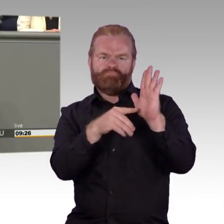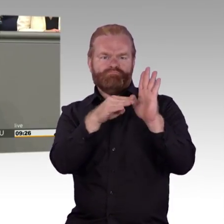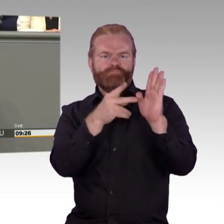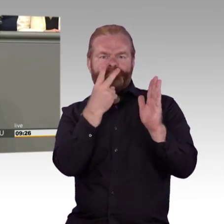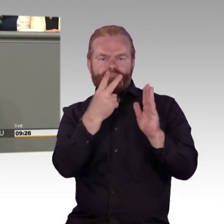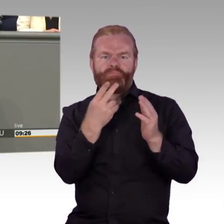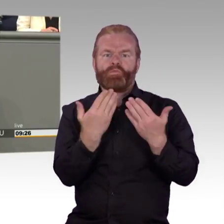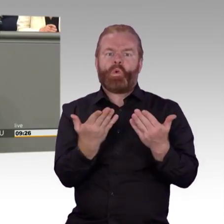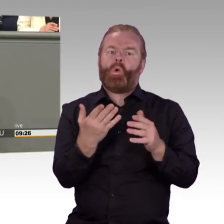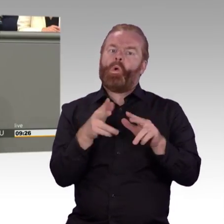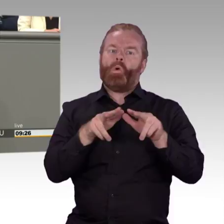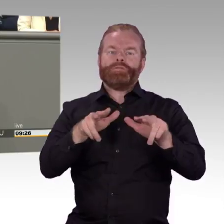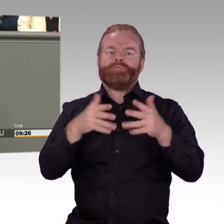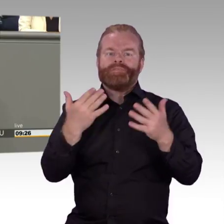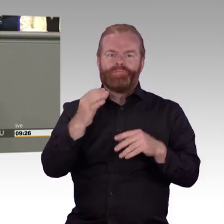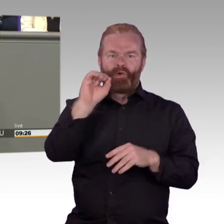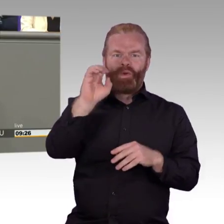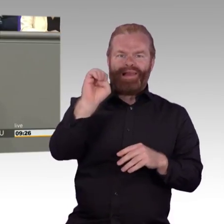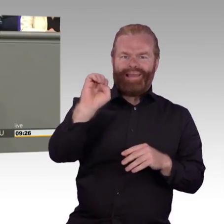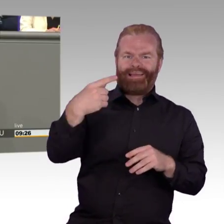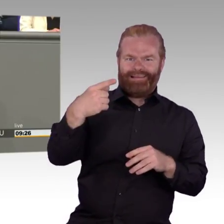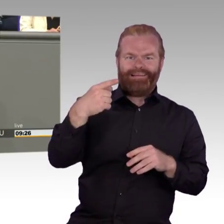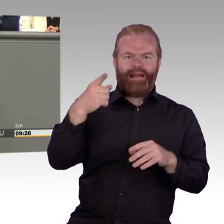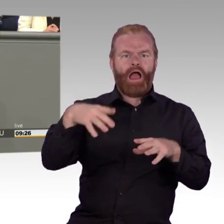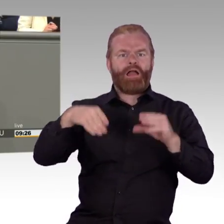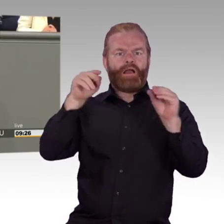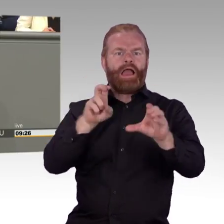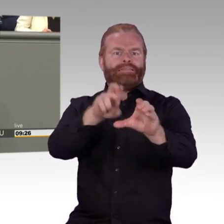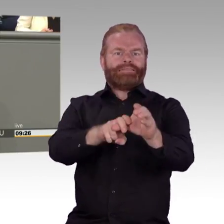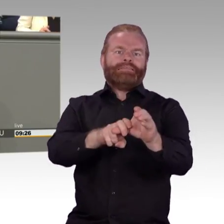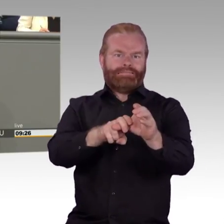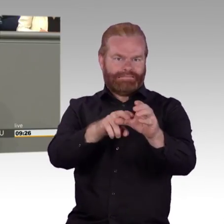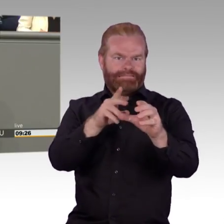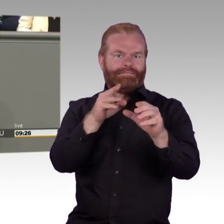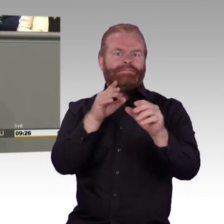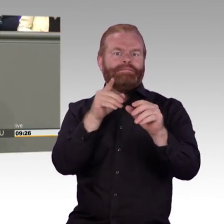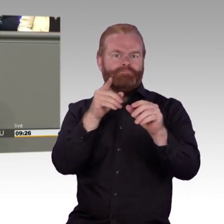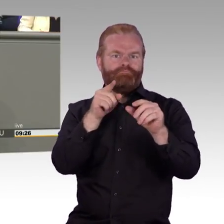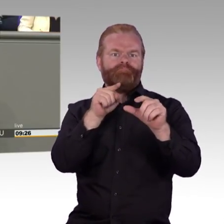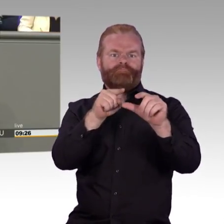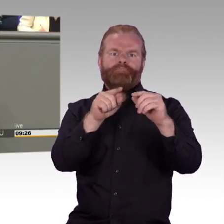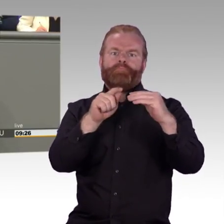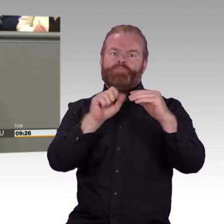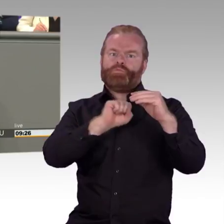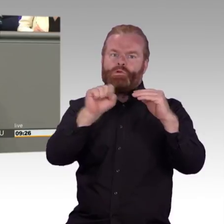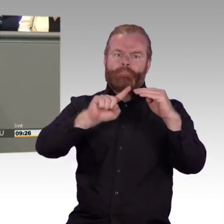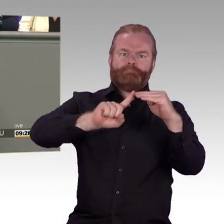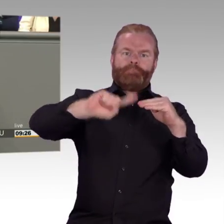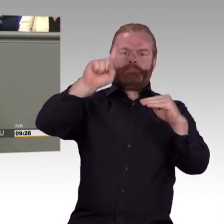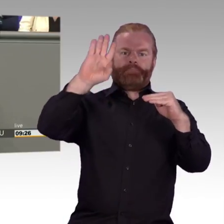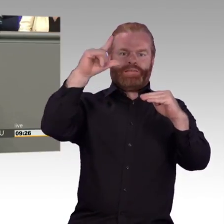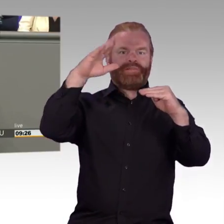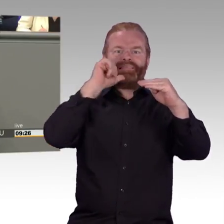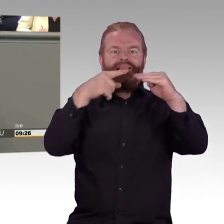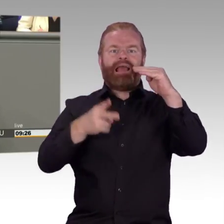des Gerichts, die sicherstellen, dass abseitige Anträge, die keine Chance haben, auch das Verfahren nicht belasten, so wie wir es im KAPMUG leider